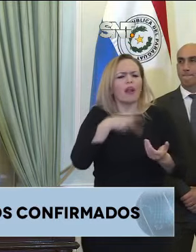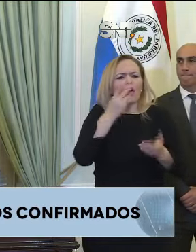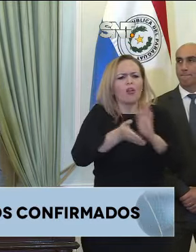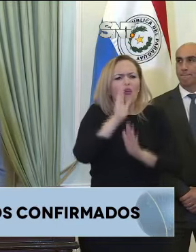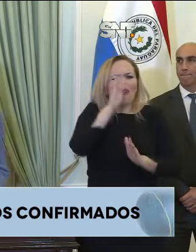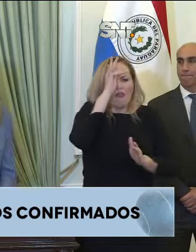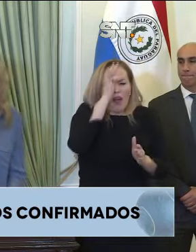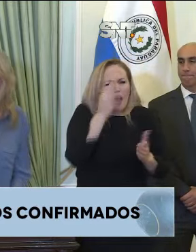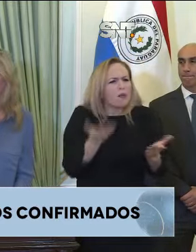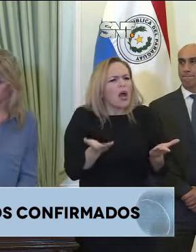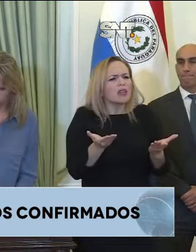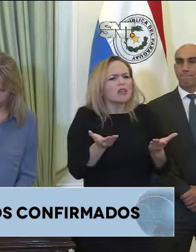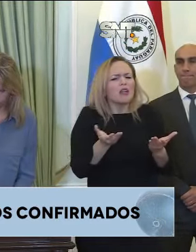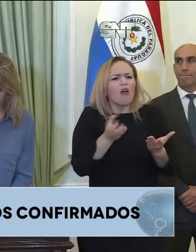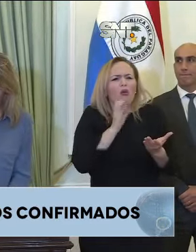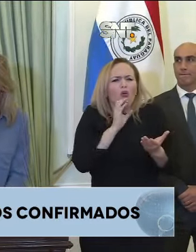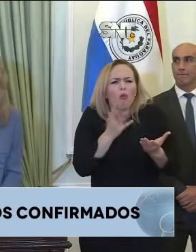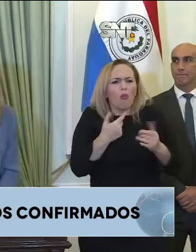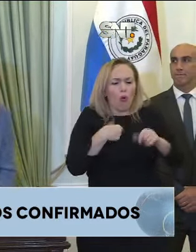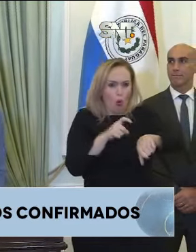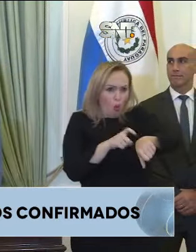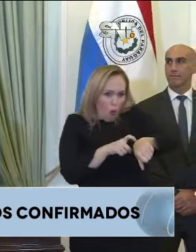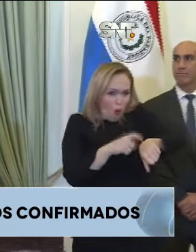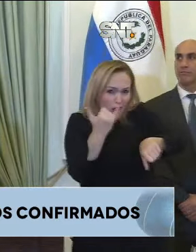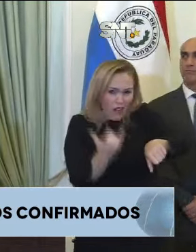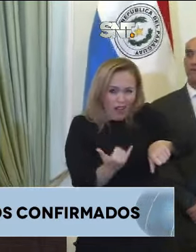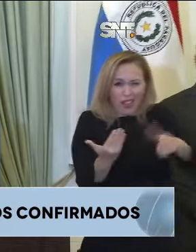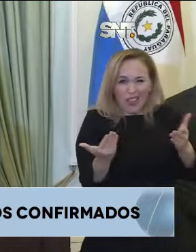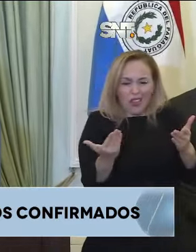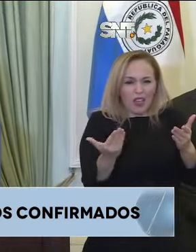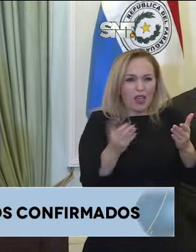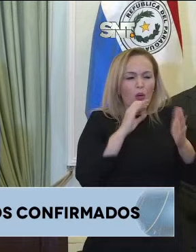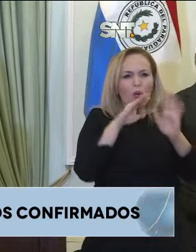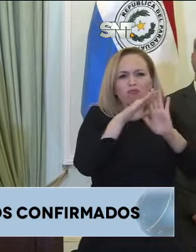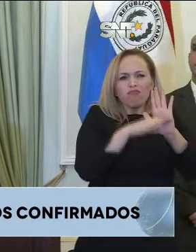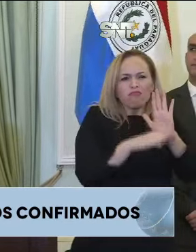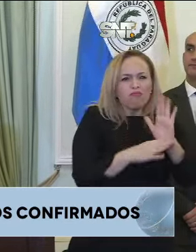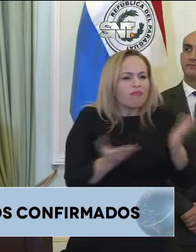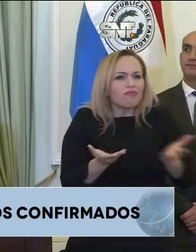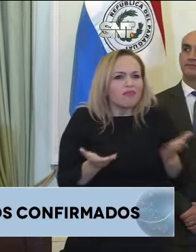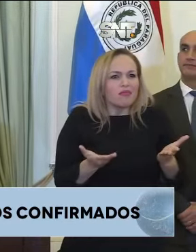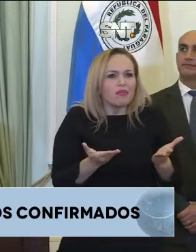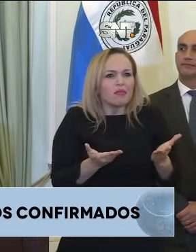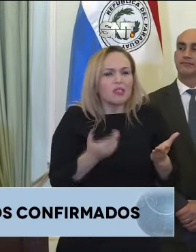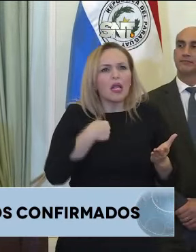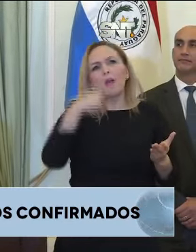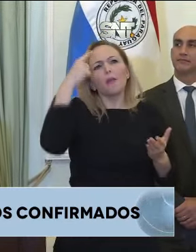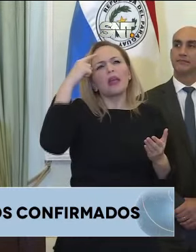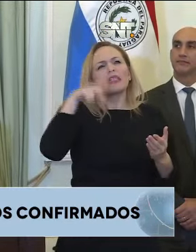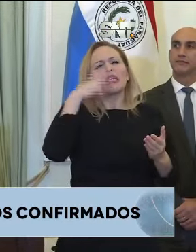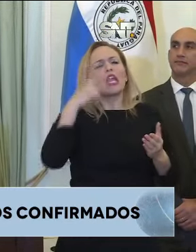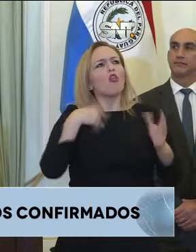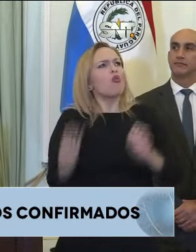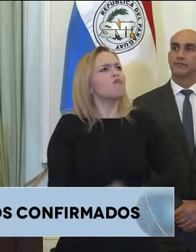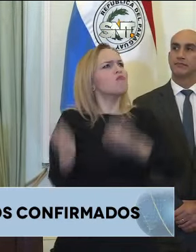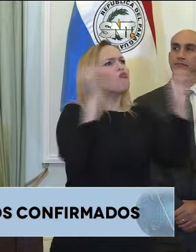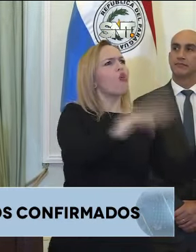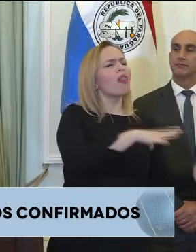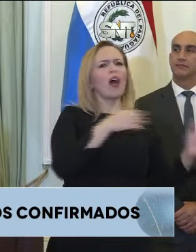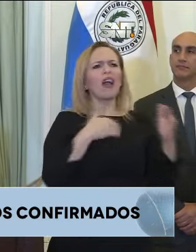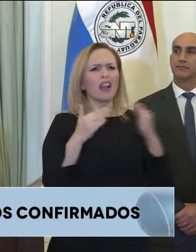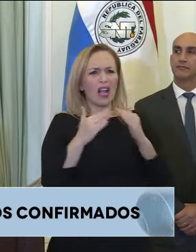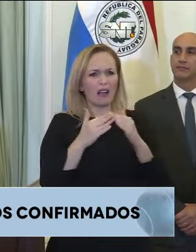¿Hay un horario específico? Y por otro lado también me hacen una consulta. ¿Qué pasa a las personas que, por ejemplo, tenían ya pensado hacer una mudanza de casa, por ejemplo,